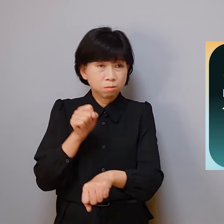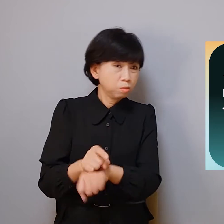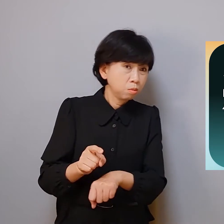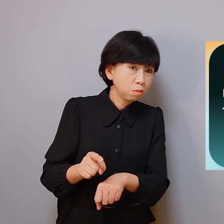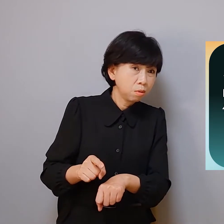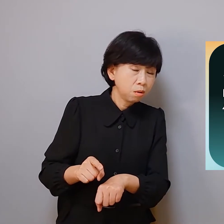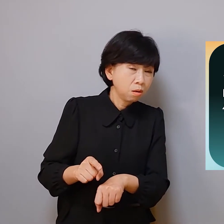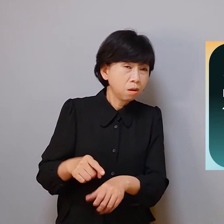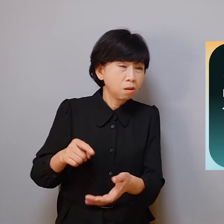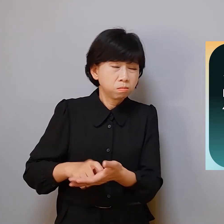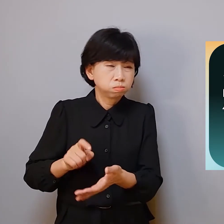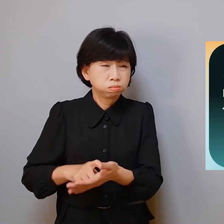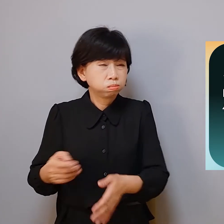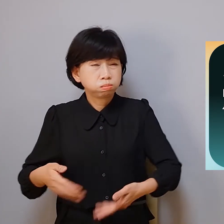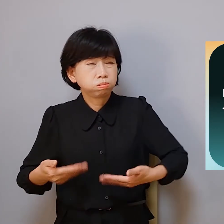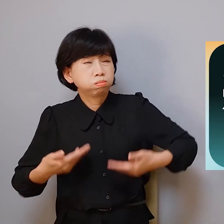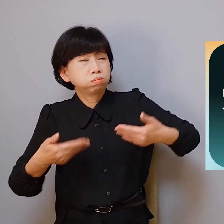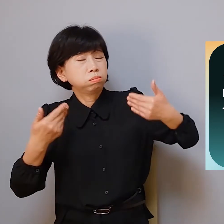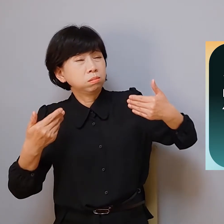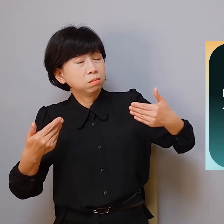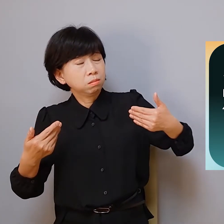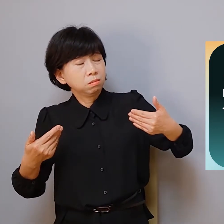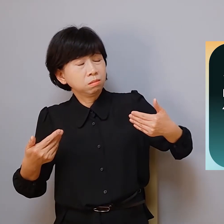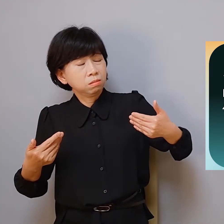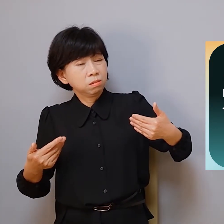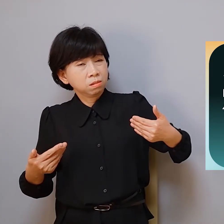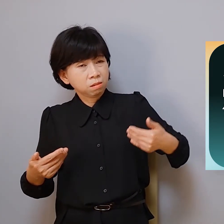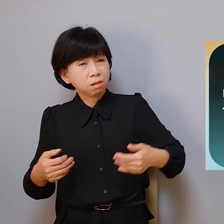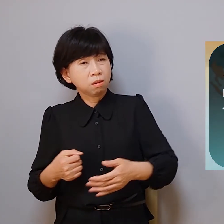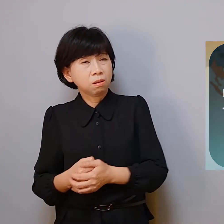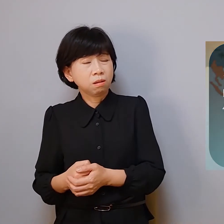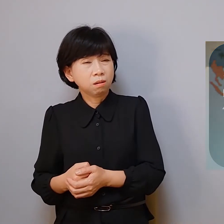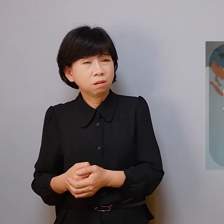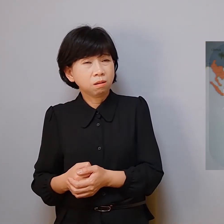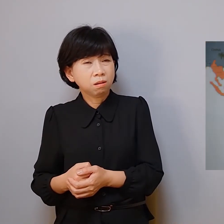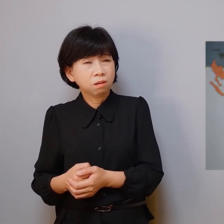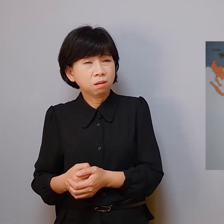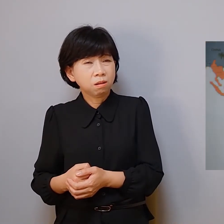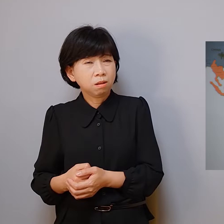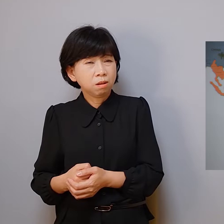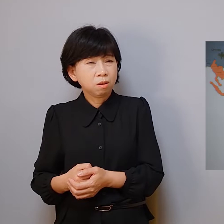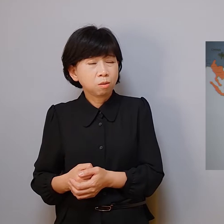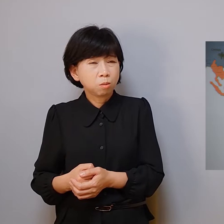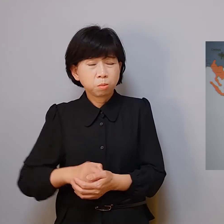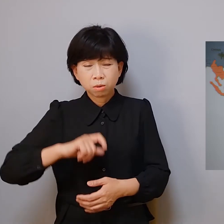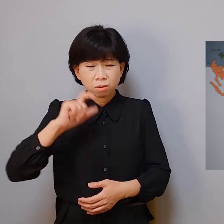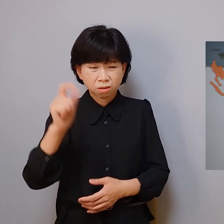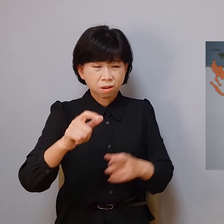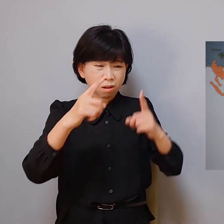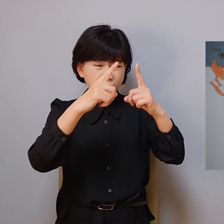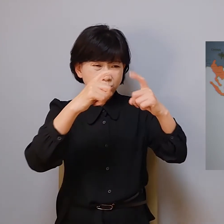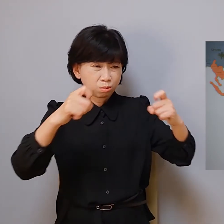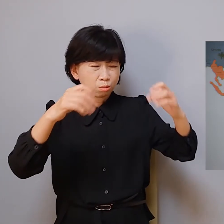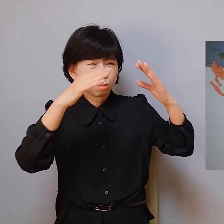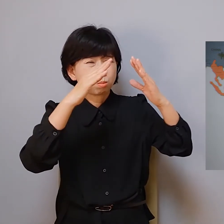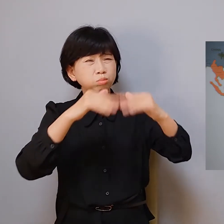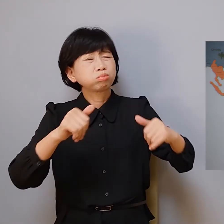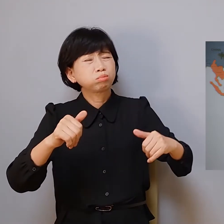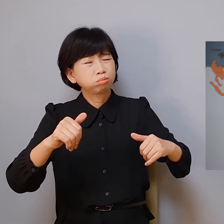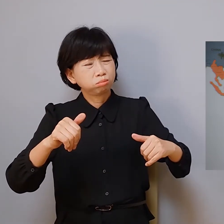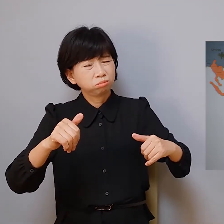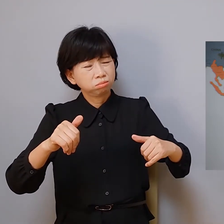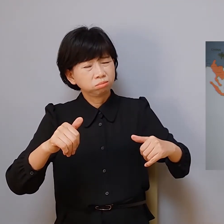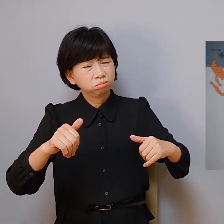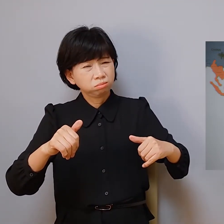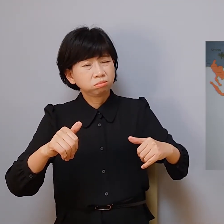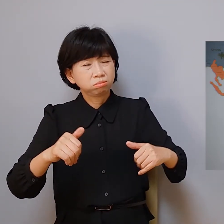이 갈대아 사람들이 한번 지나가면요, 아무리 견고한 성읍이라고 해도 다 무너진다는